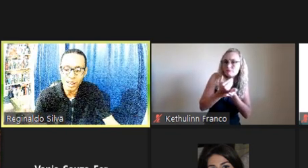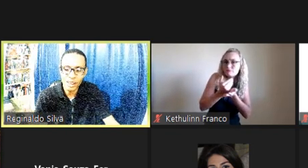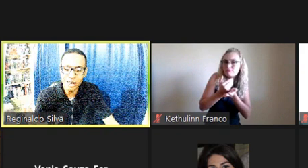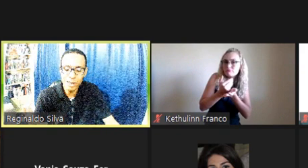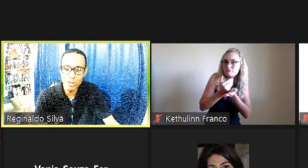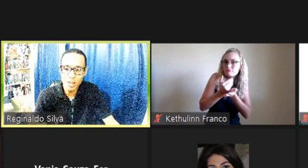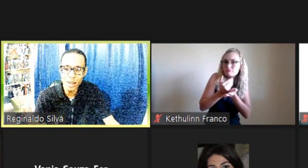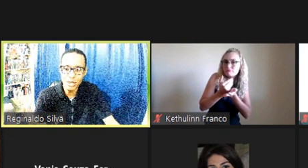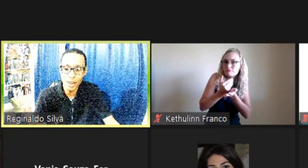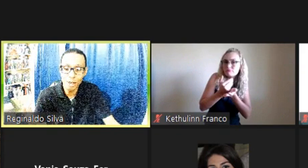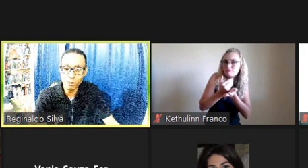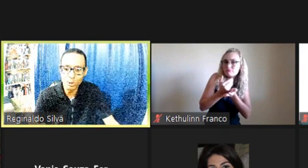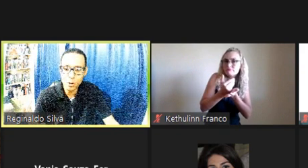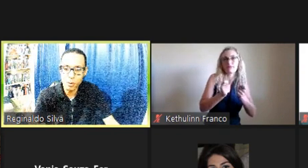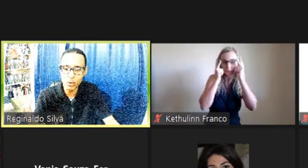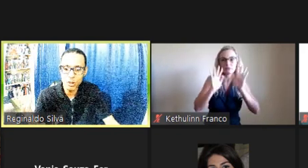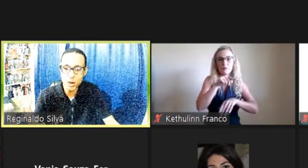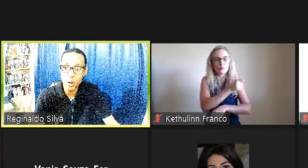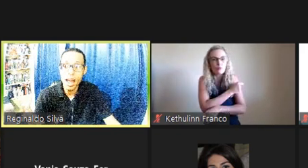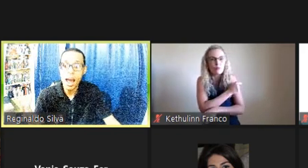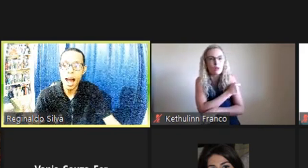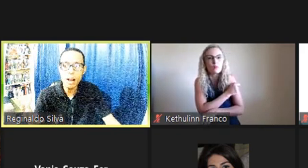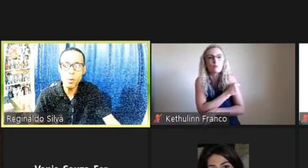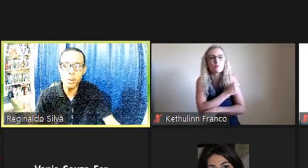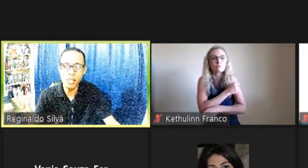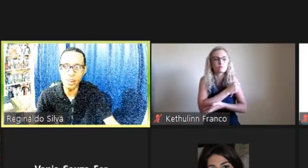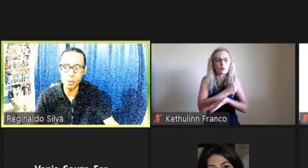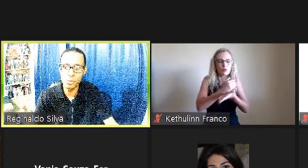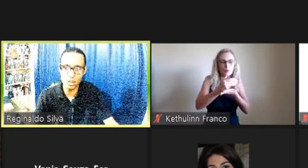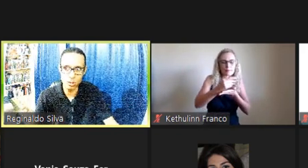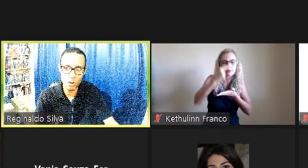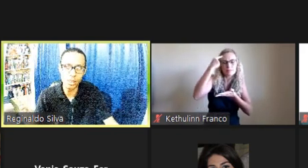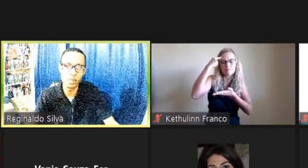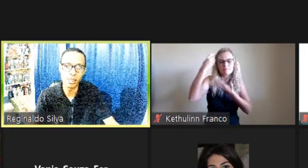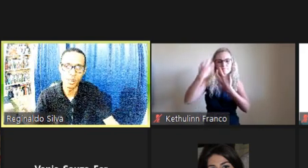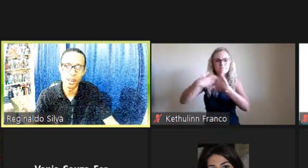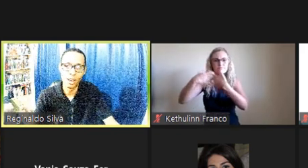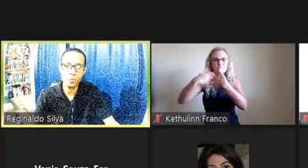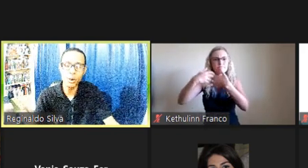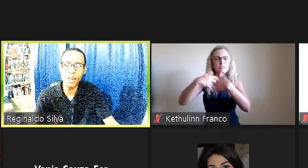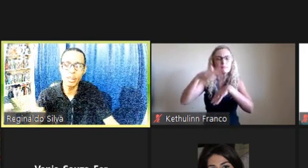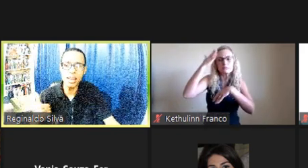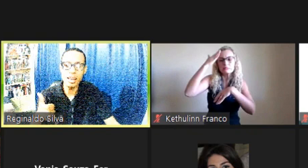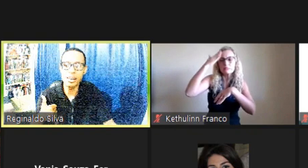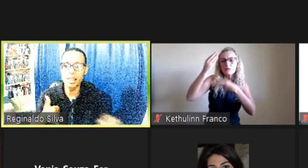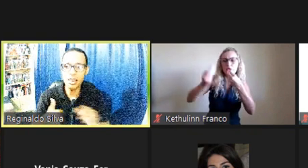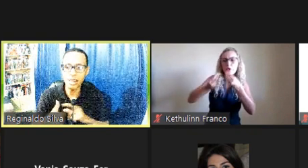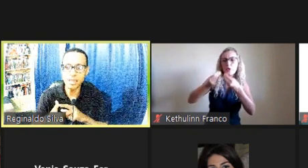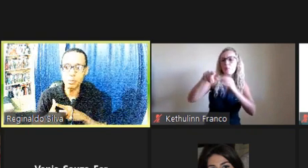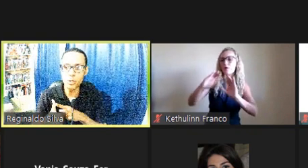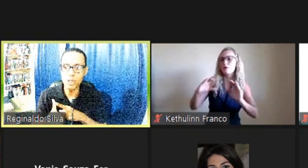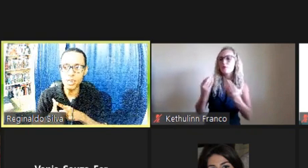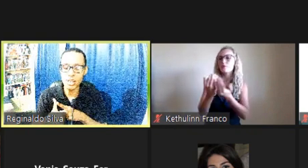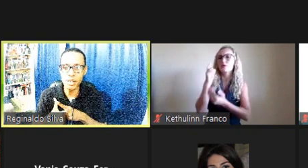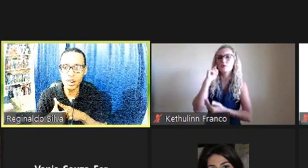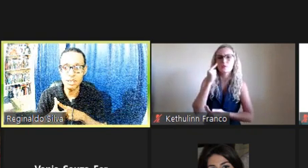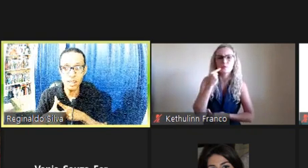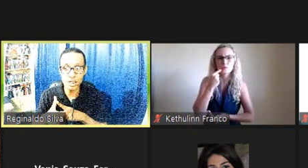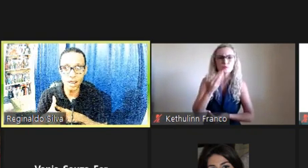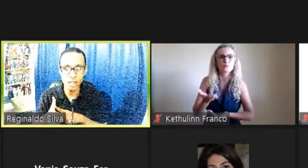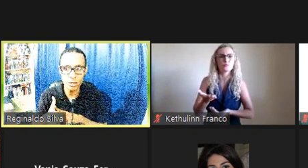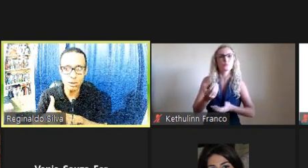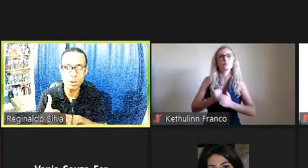aquele estudante, aquele futuro professor a compreender a comunidade surda. Porque daí ele teria tempo de entender